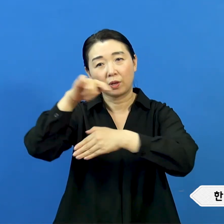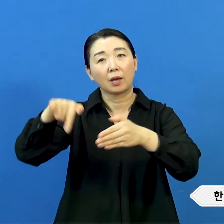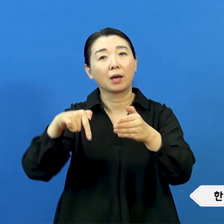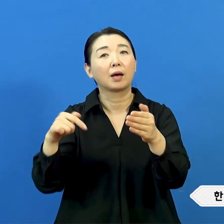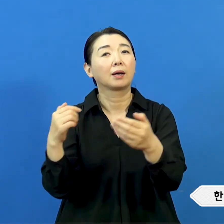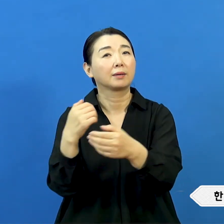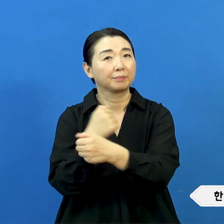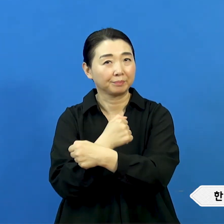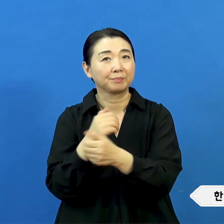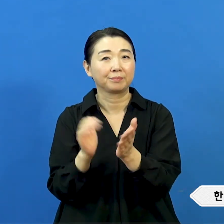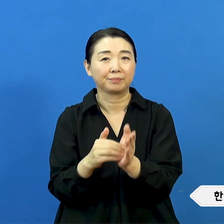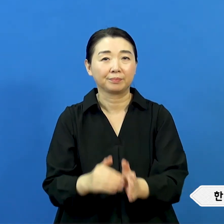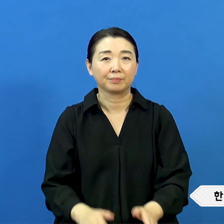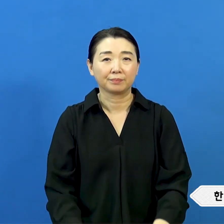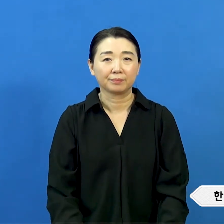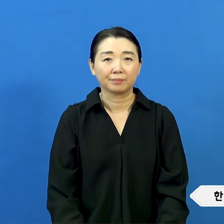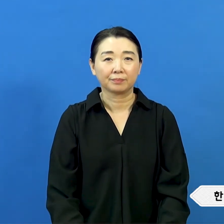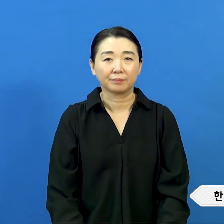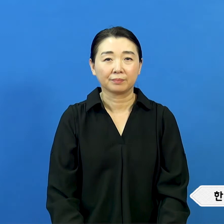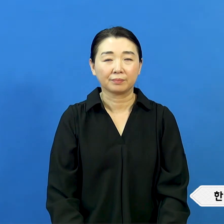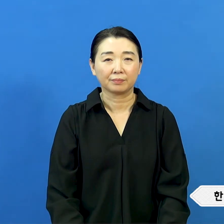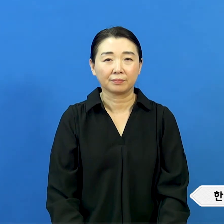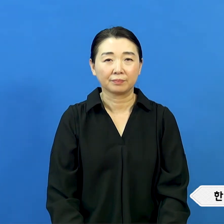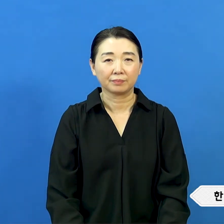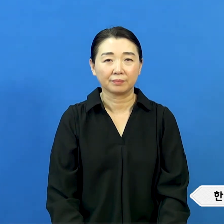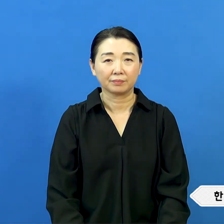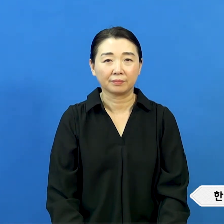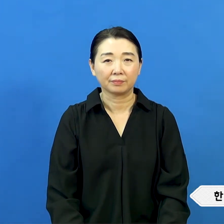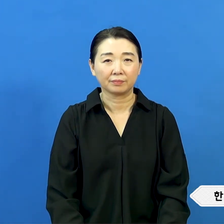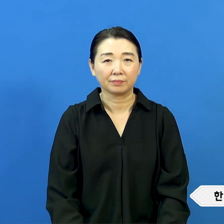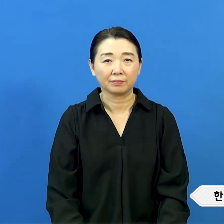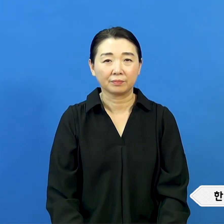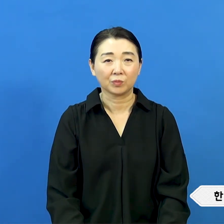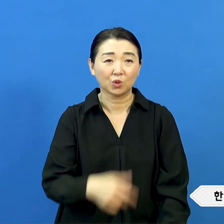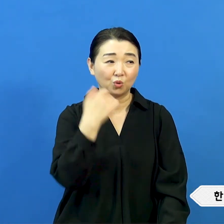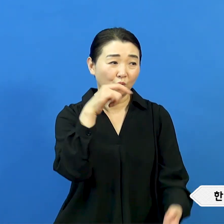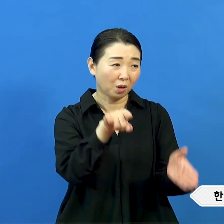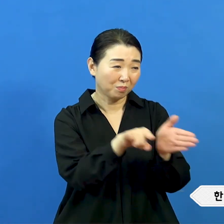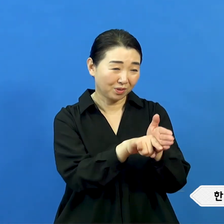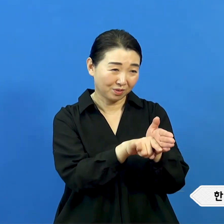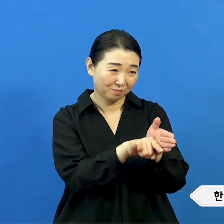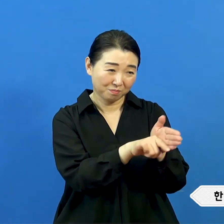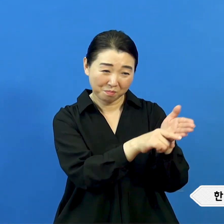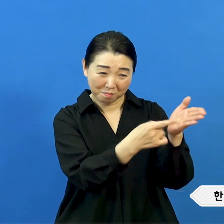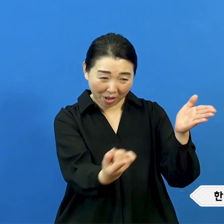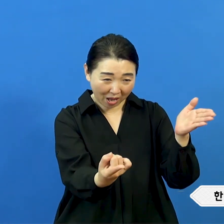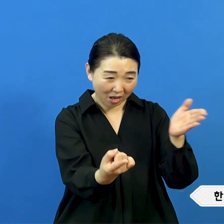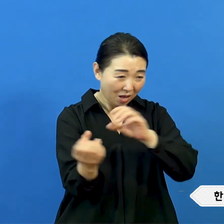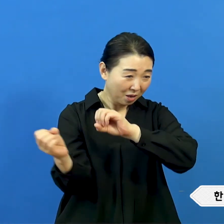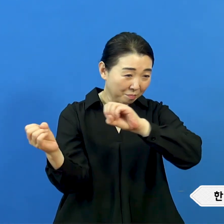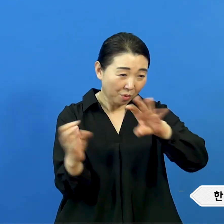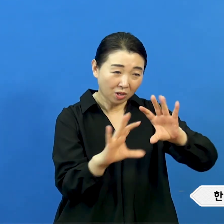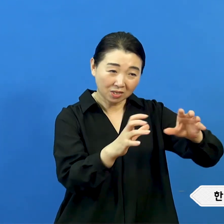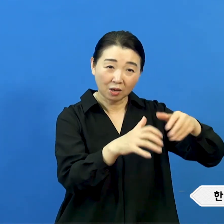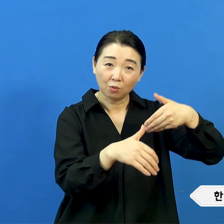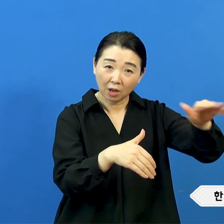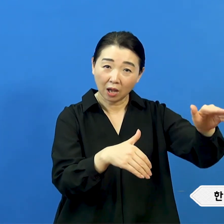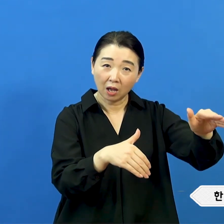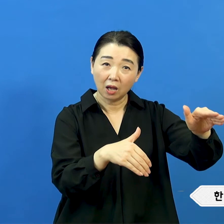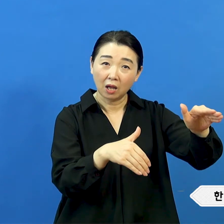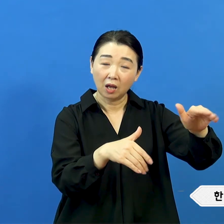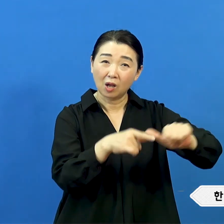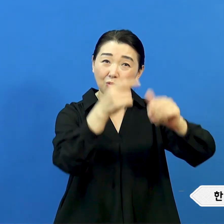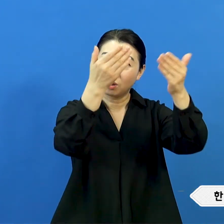안기셨습니다. 그래서 어떤 사람이 믿음을 버리고 그냥 세상으로 갔다고 해서 그 사람 구원해서